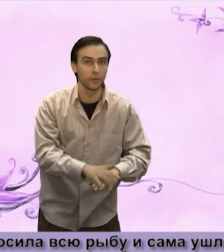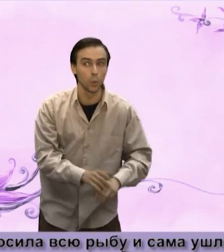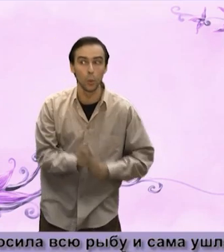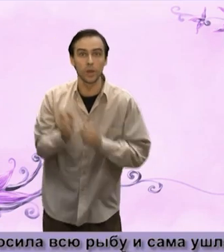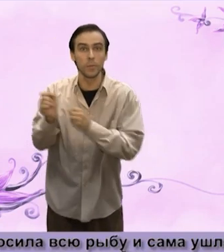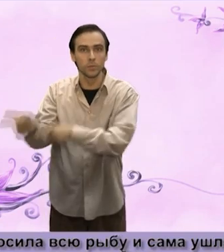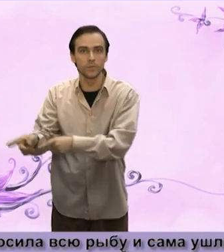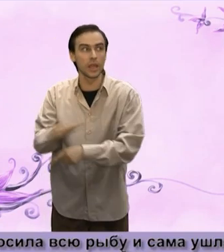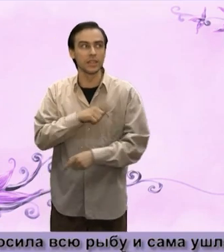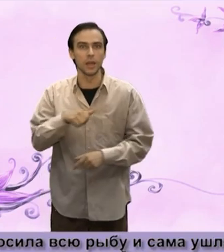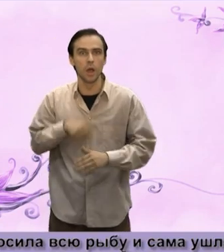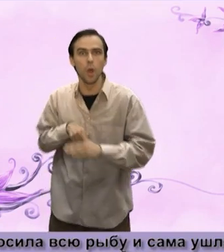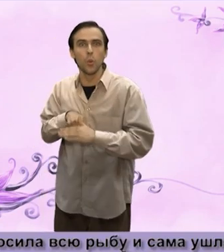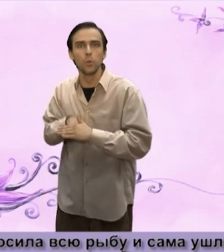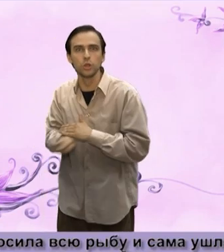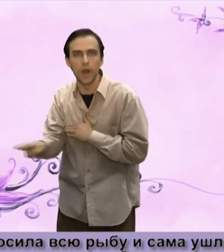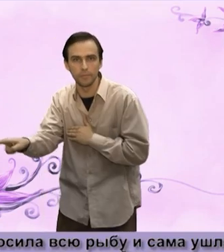Выбросила всю рыбу и сама ушла.